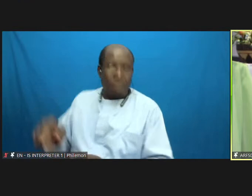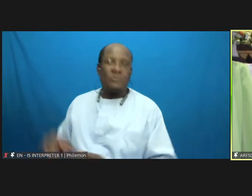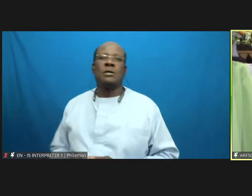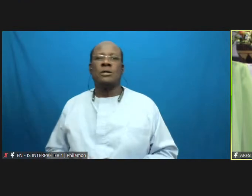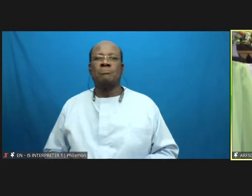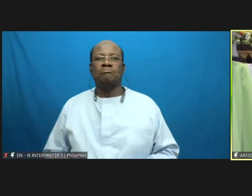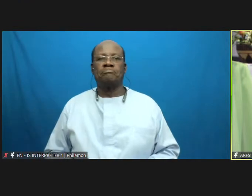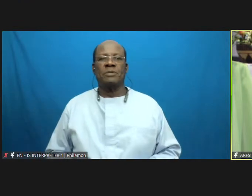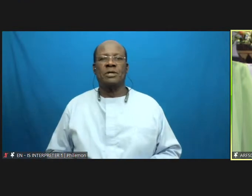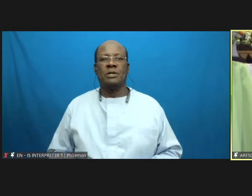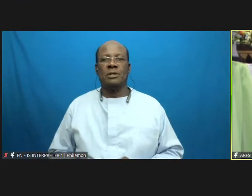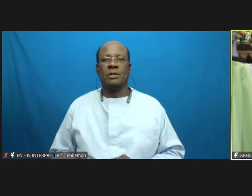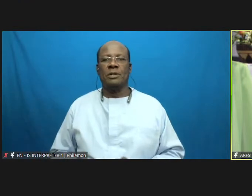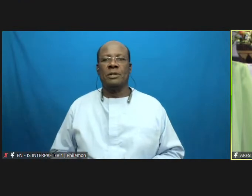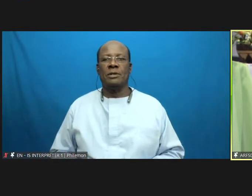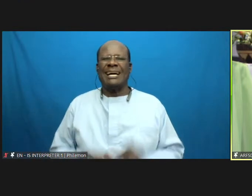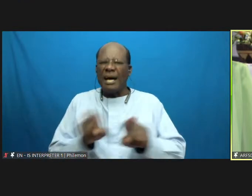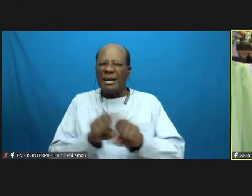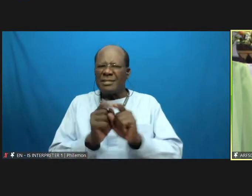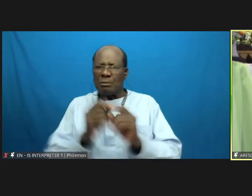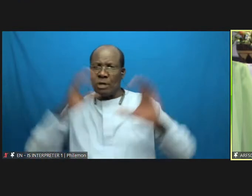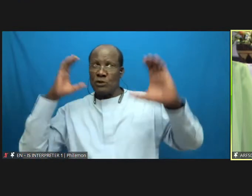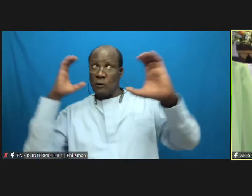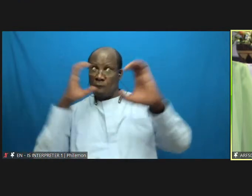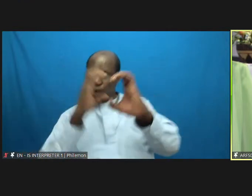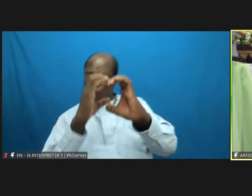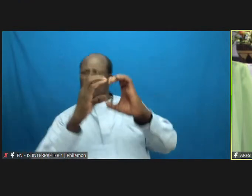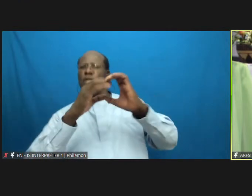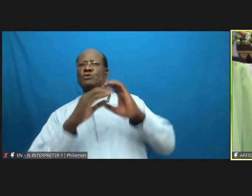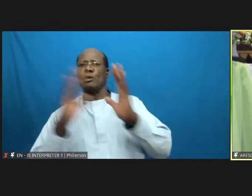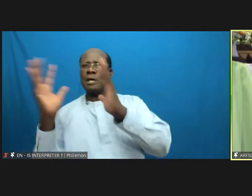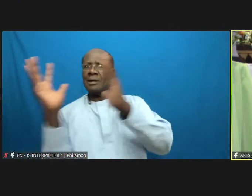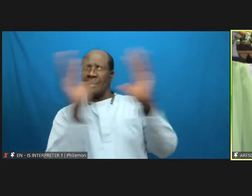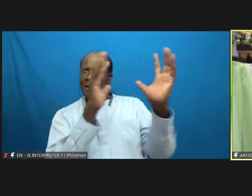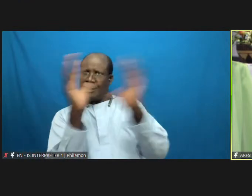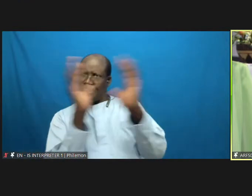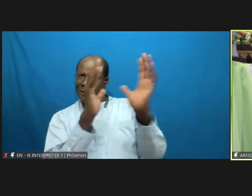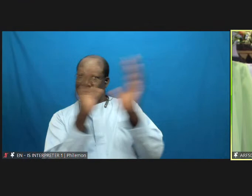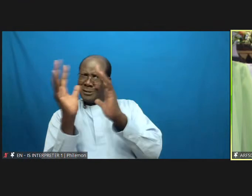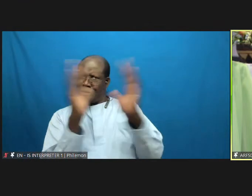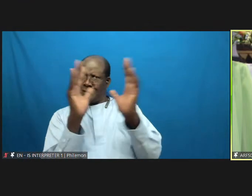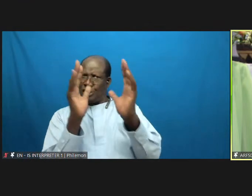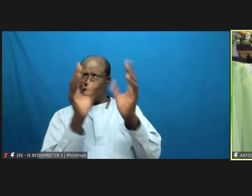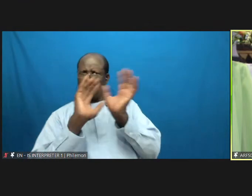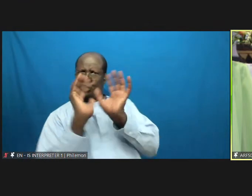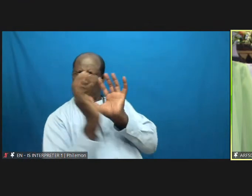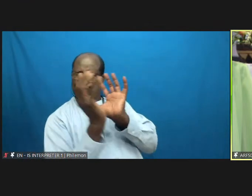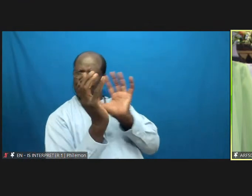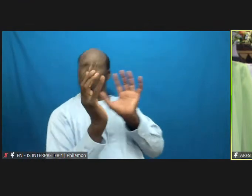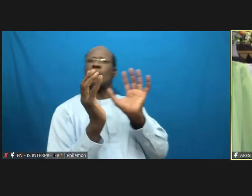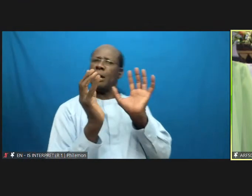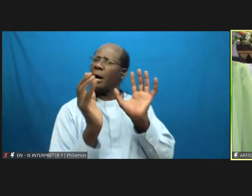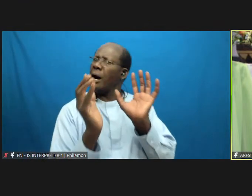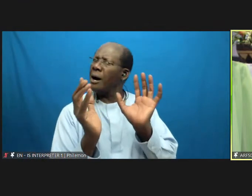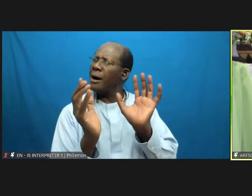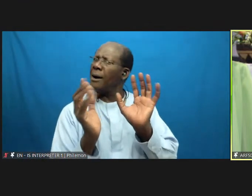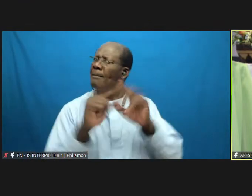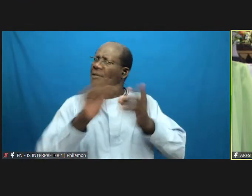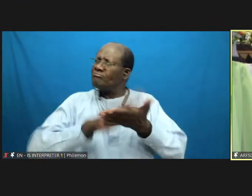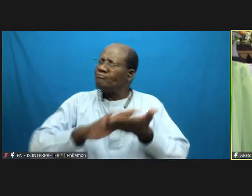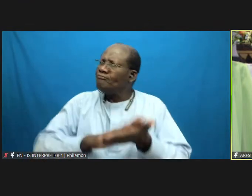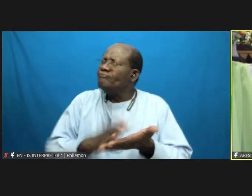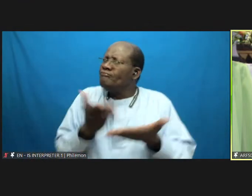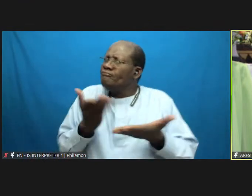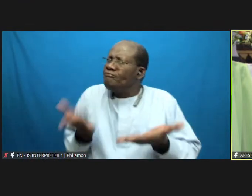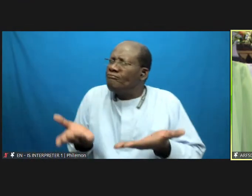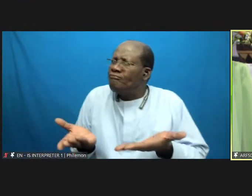abordables, calculés d'après des critères équitables et transparents, pas uniquement sur la base de modèles de fonctionnement des agents